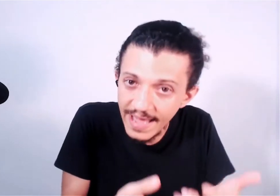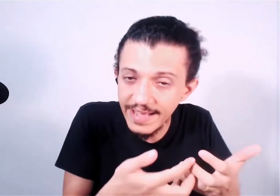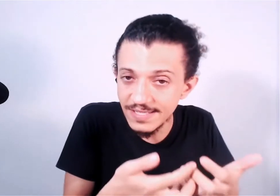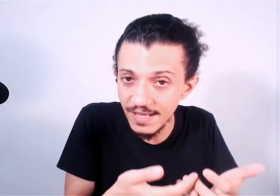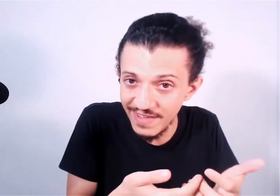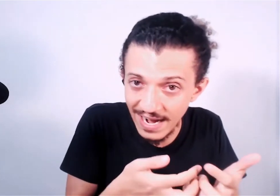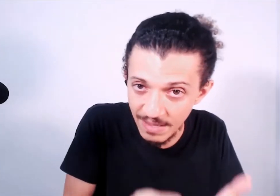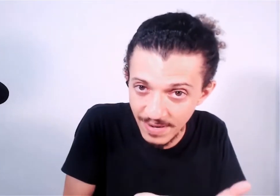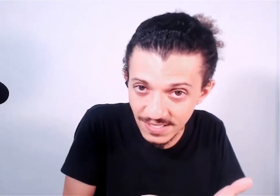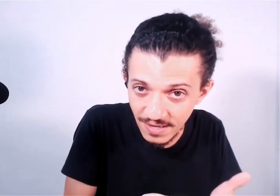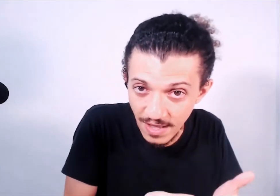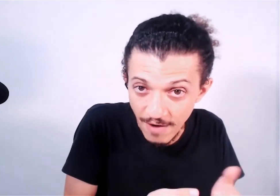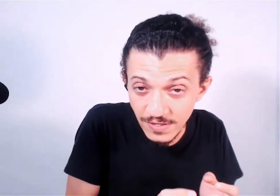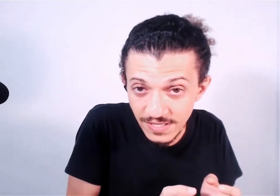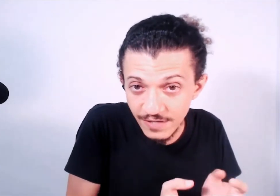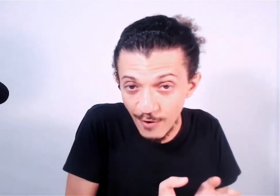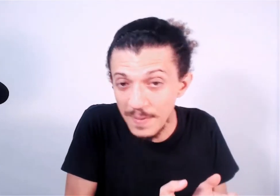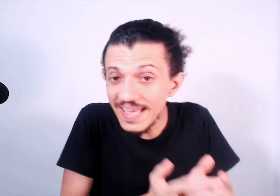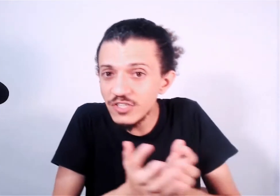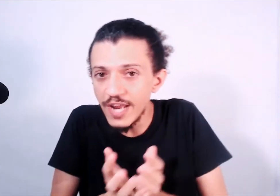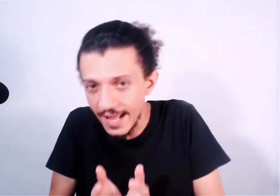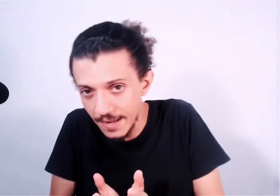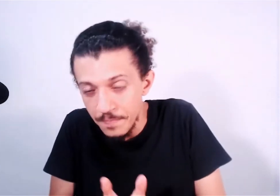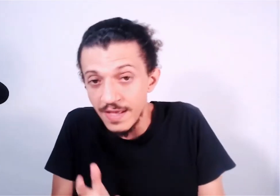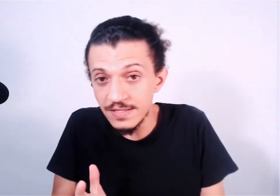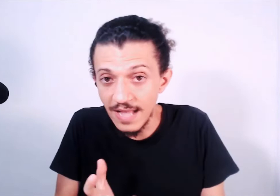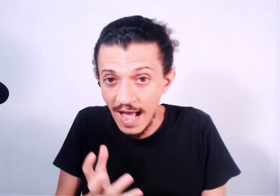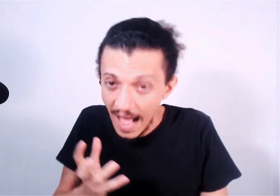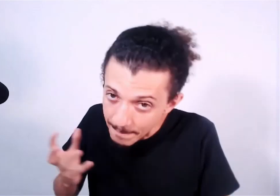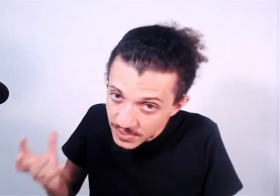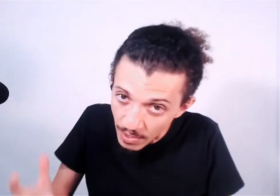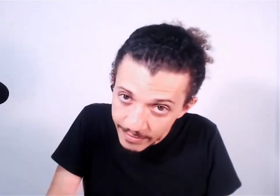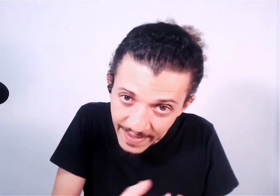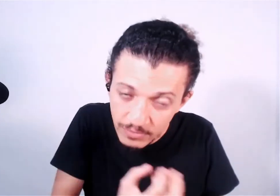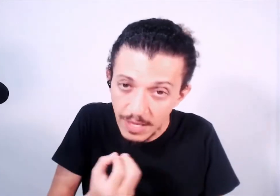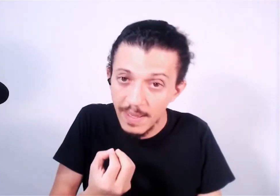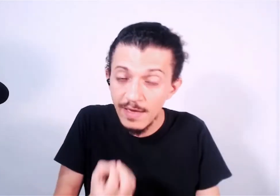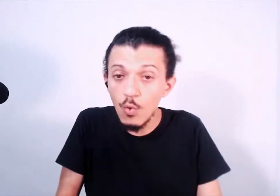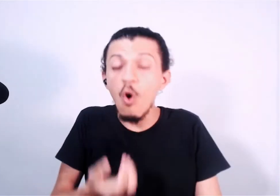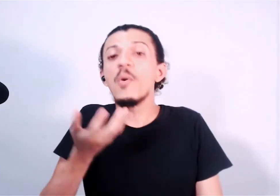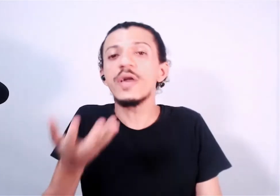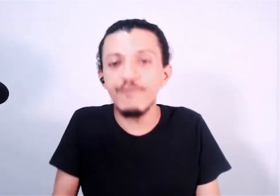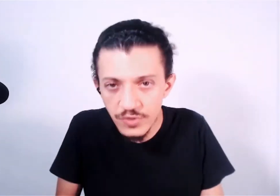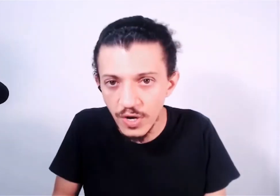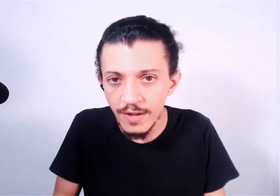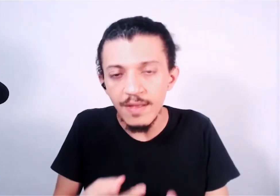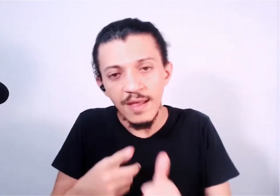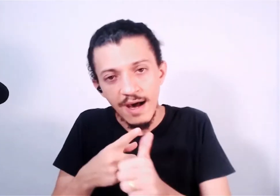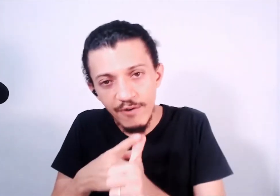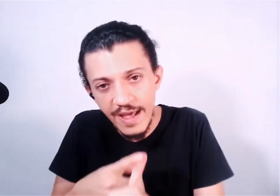e escrever a Libras, você, de forma indireta, está absorvendo também como que funciona a